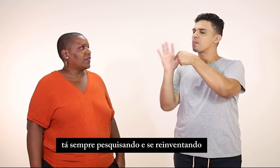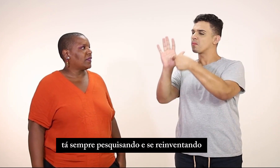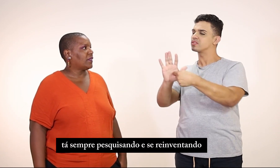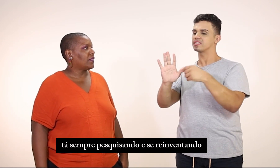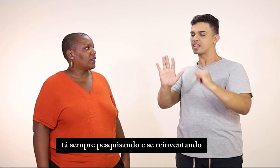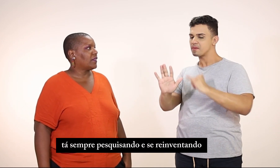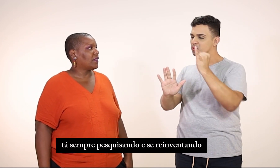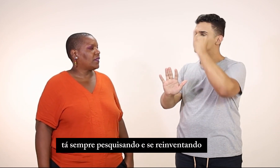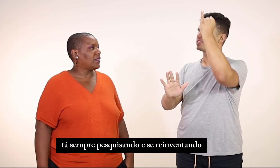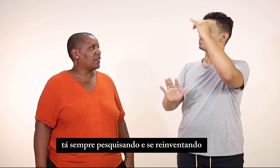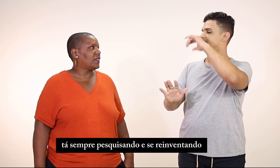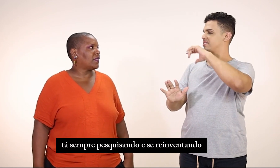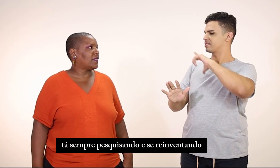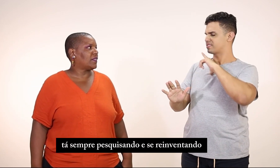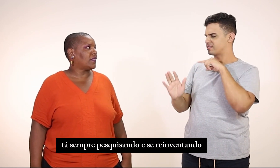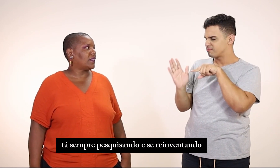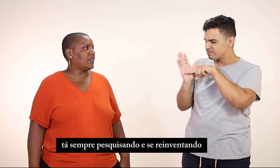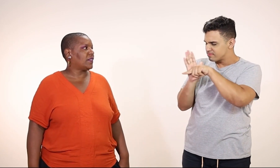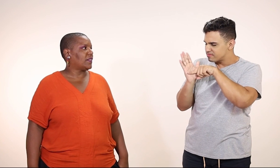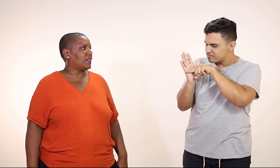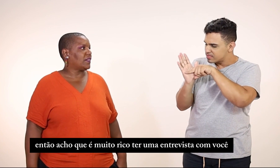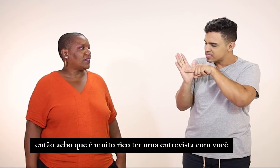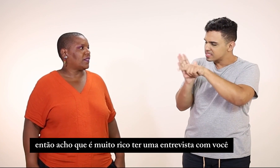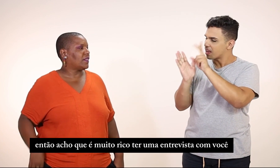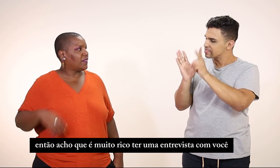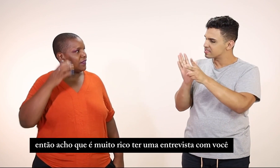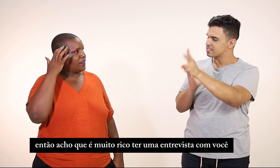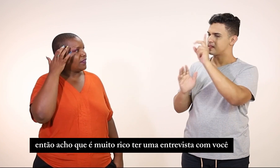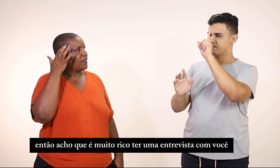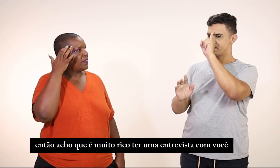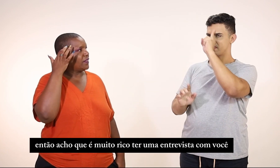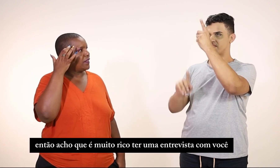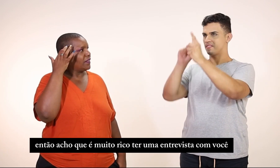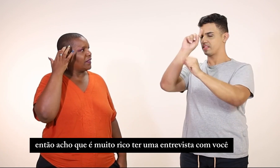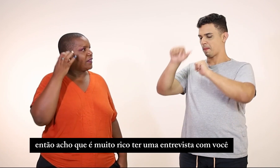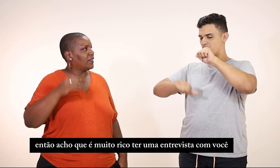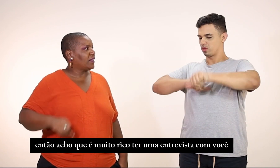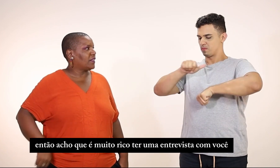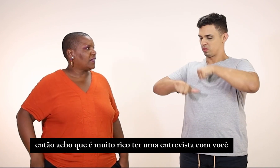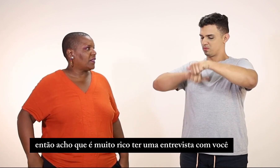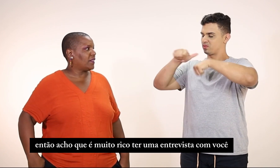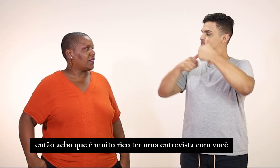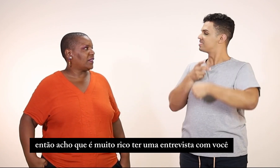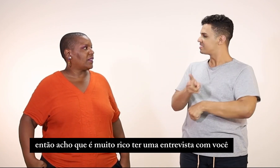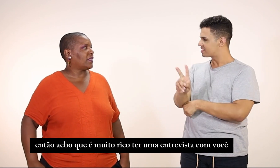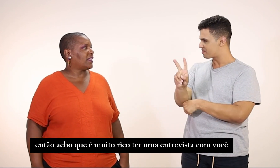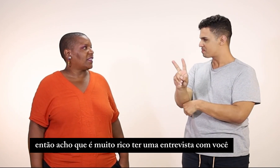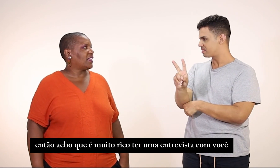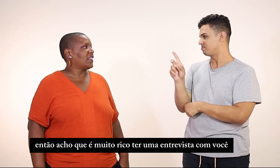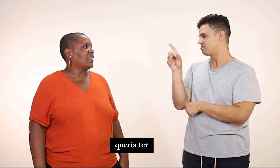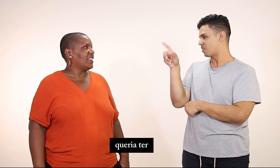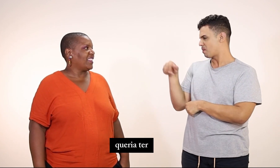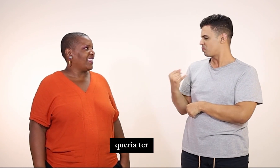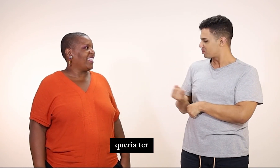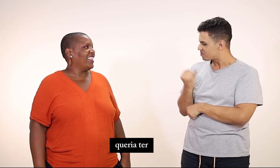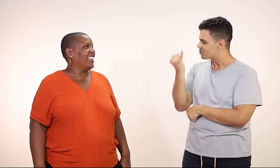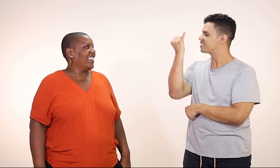sempre pesquisando e se reinventando. Então, acho que é muito rico ter uma entrevista com você. Queria